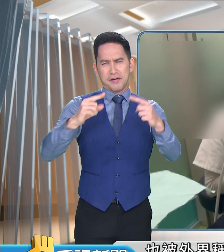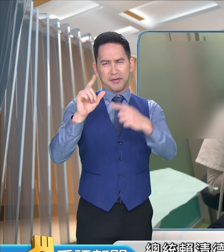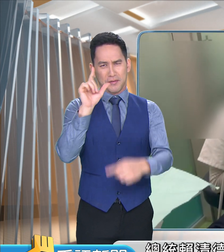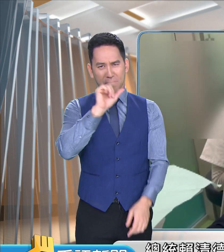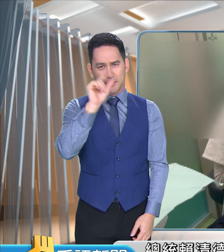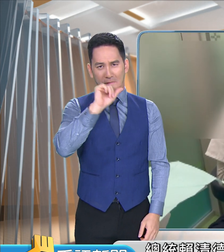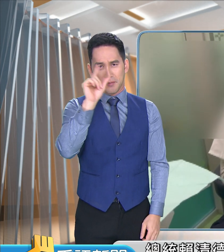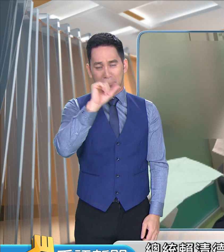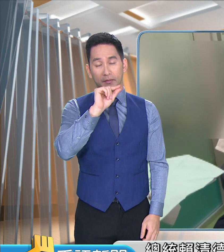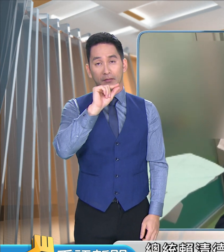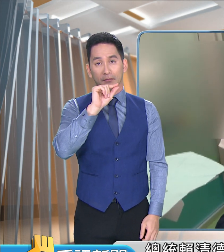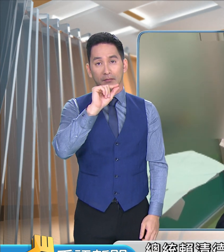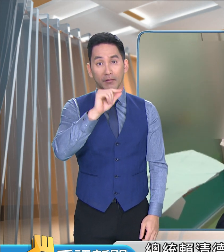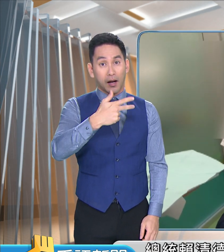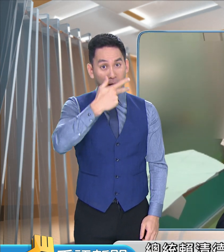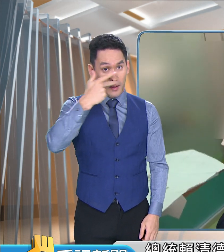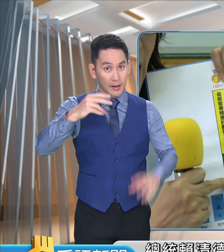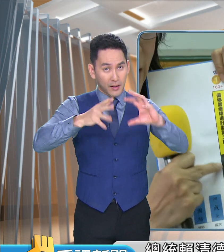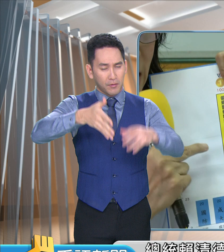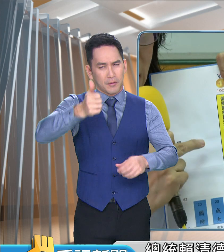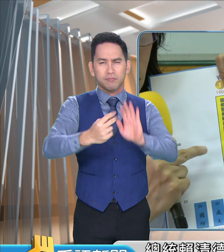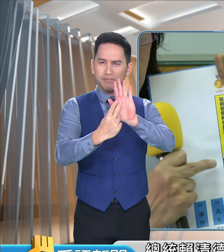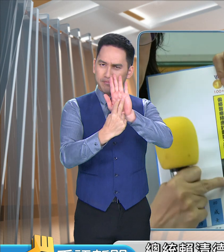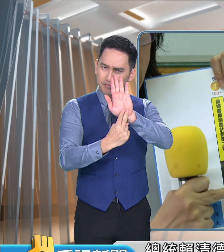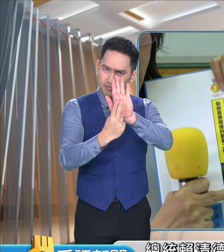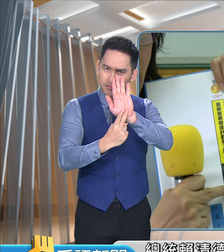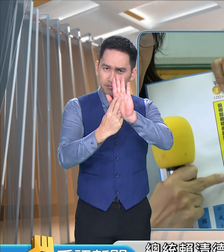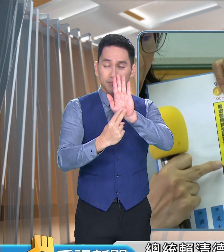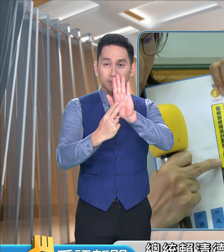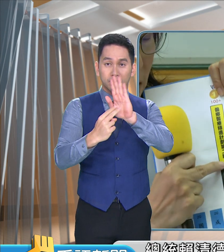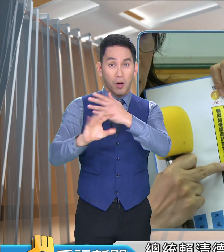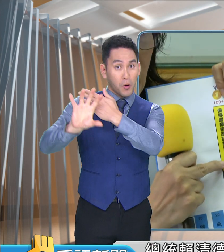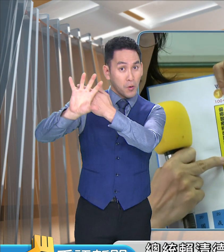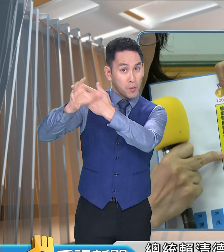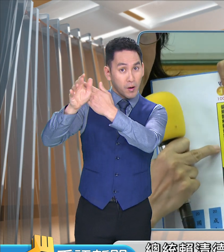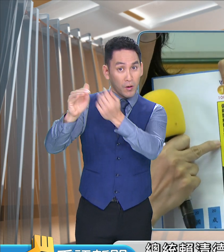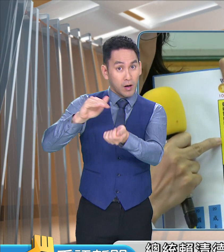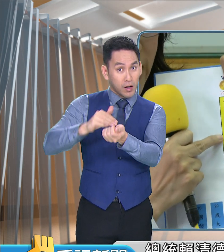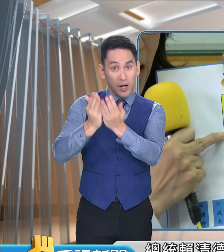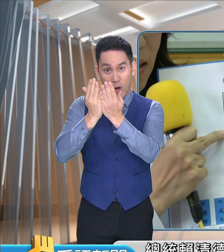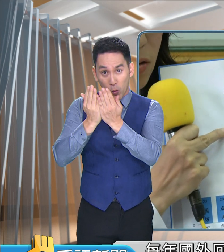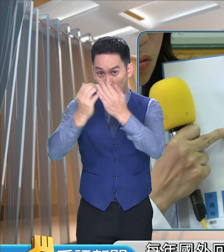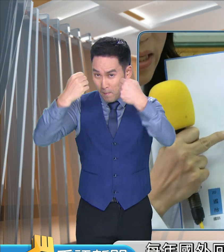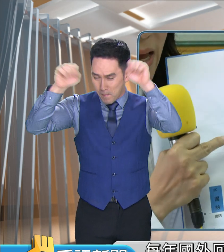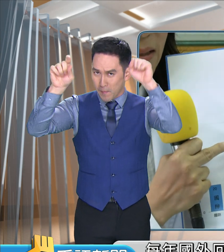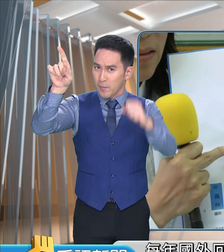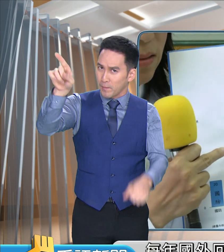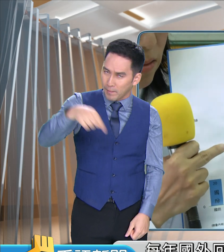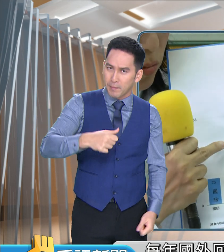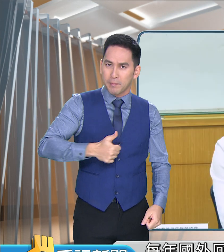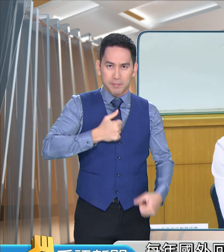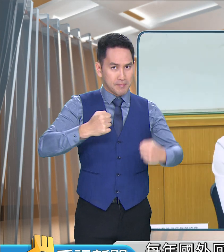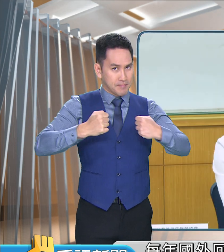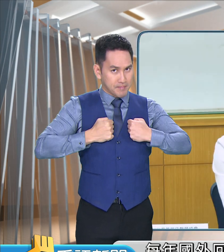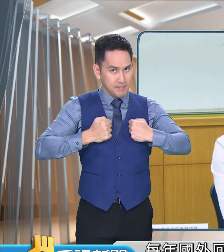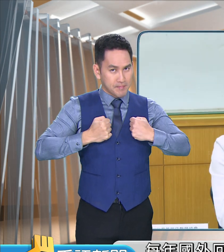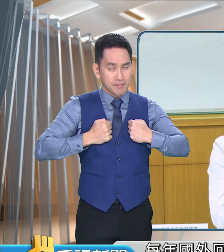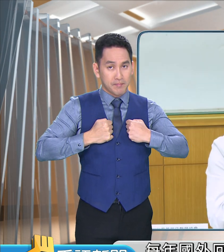总统赖清德表明政府态度，每年国外回台实习名额就